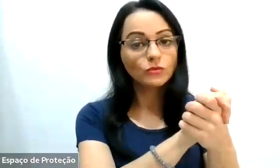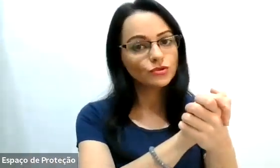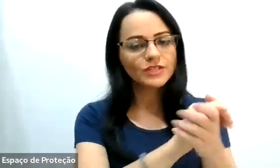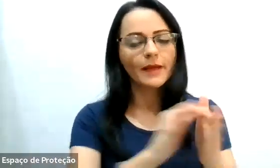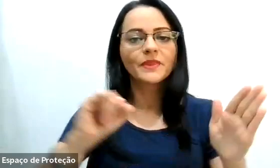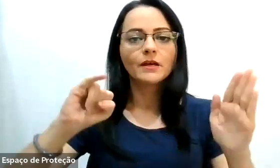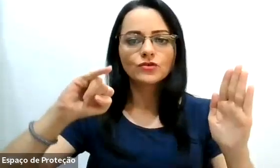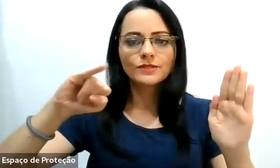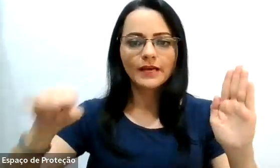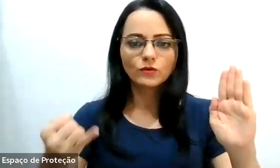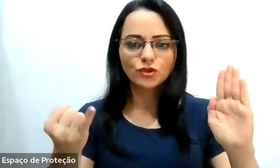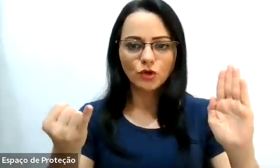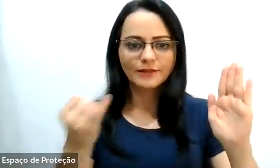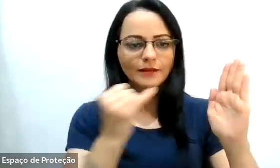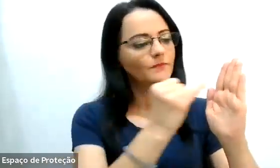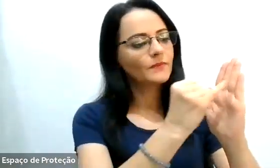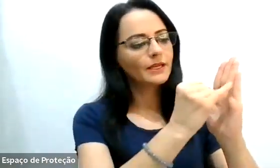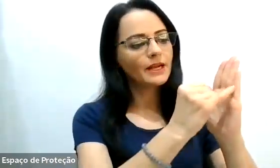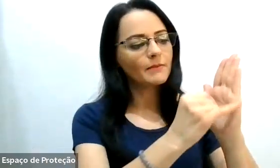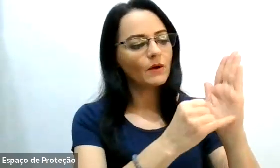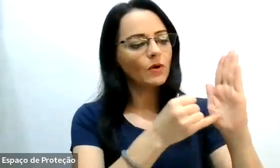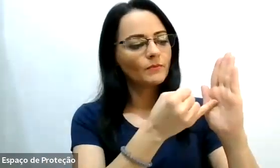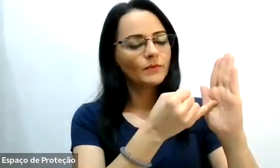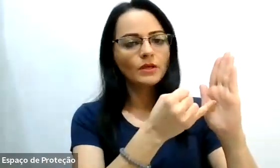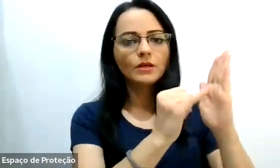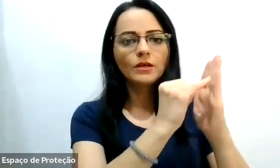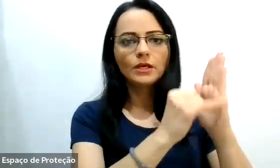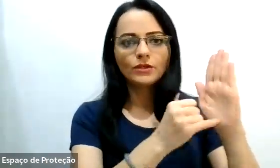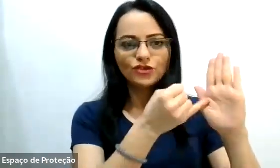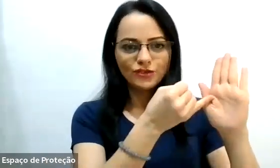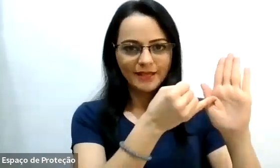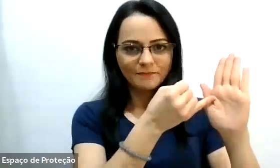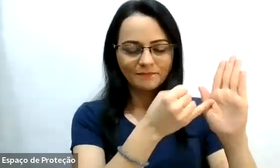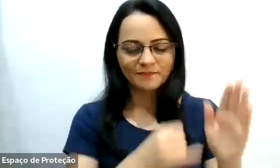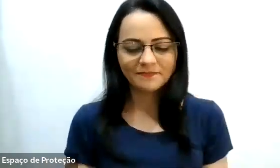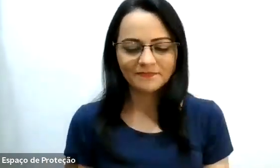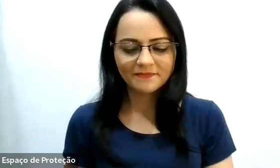o José. José é o J aqui na mão, ó. José.